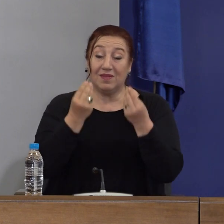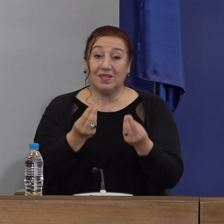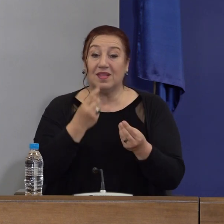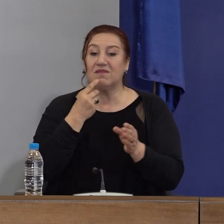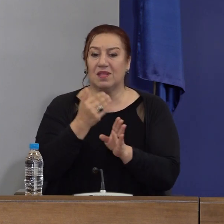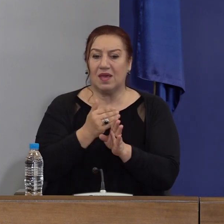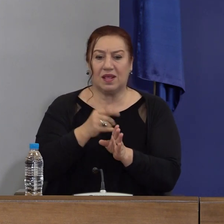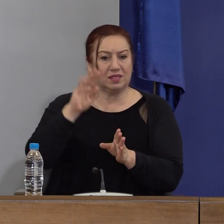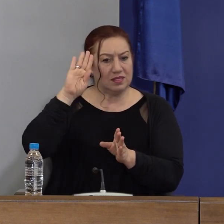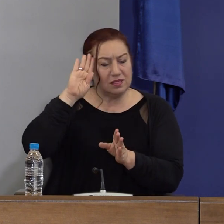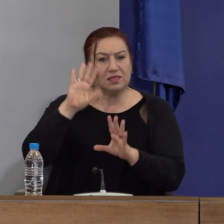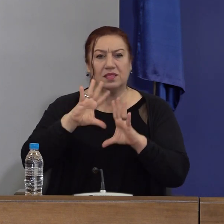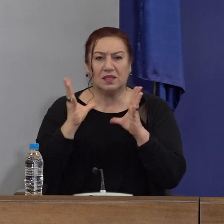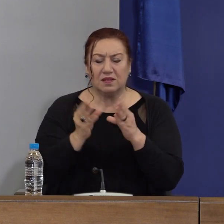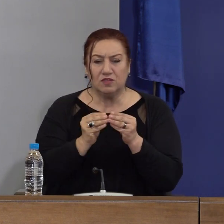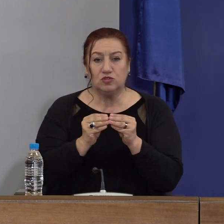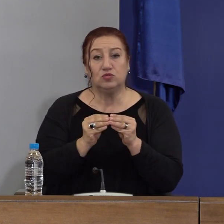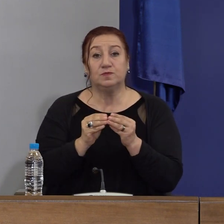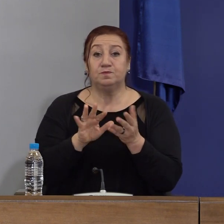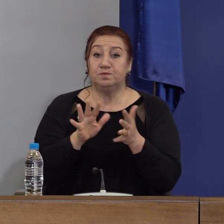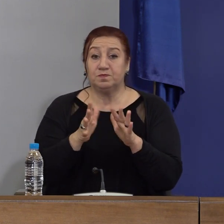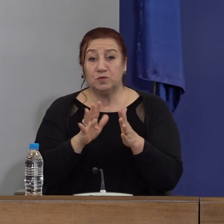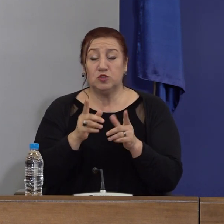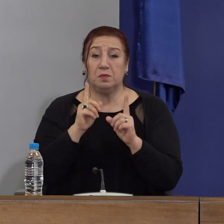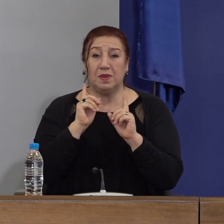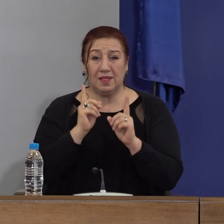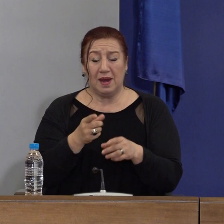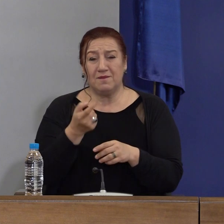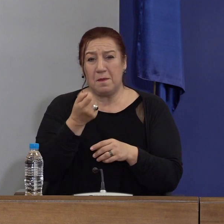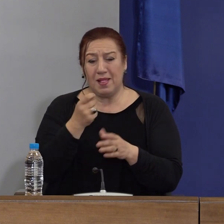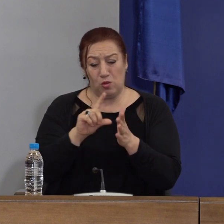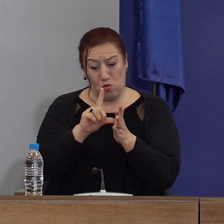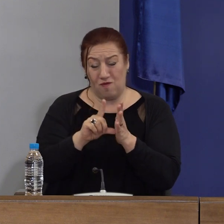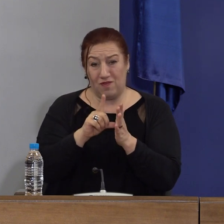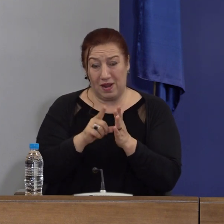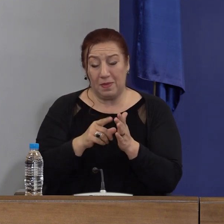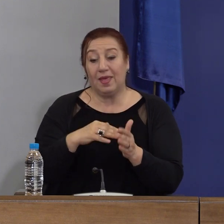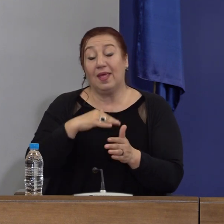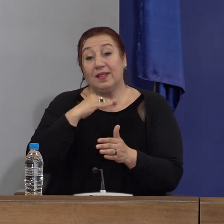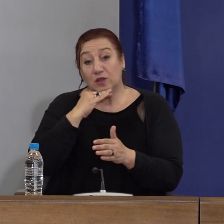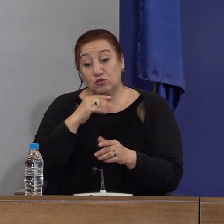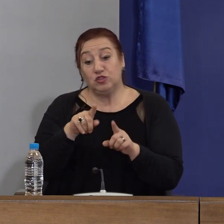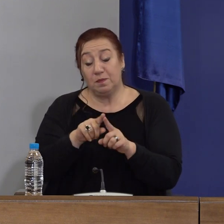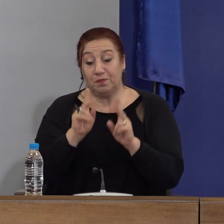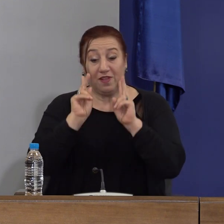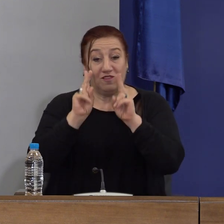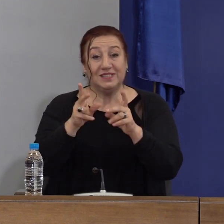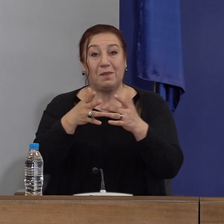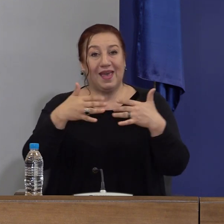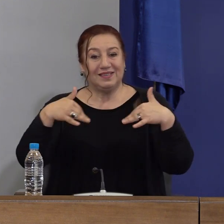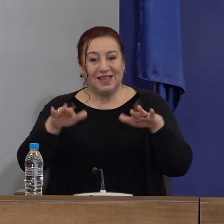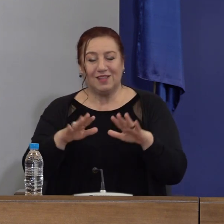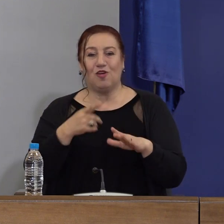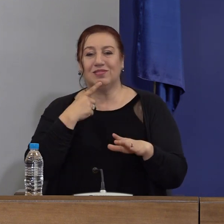ред. Сигурно трябва малко време, за да се научим и там да проявяваме своята култура